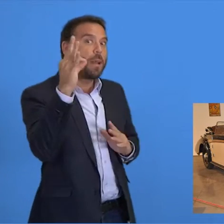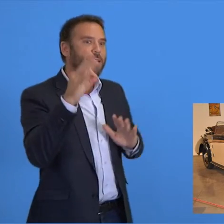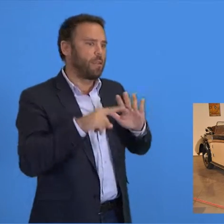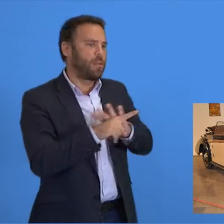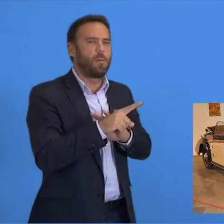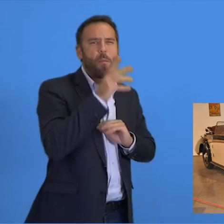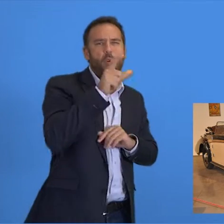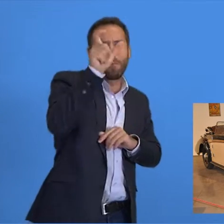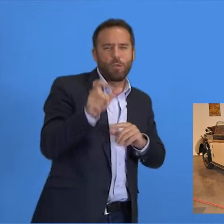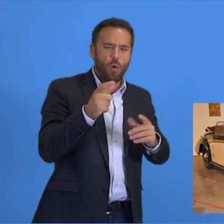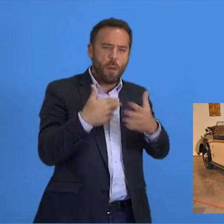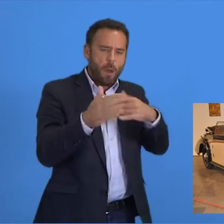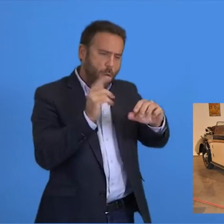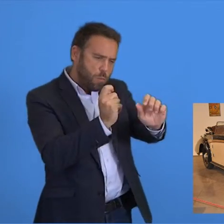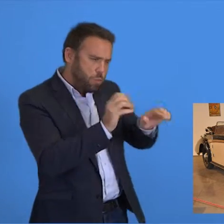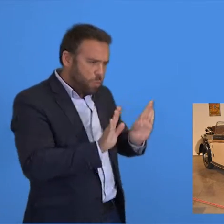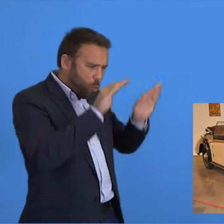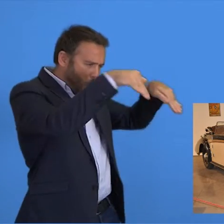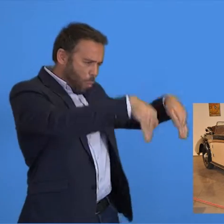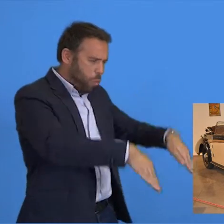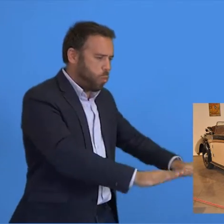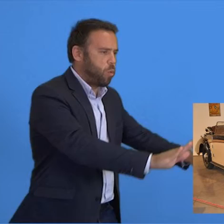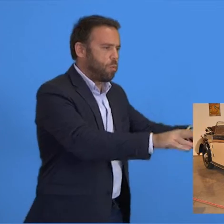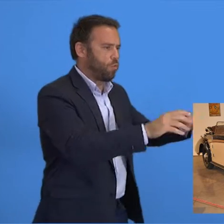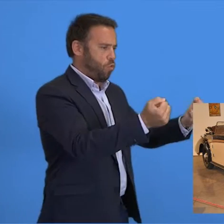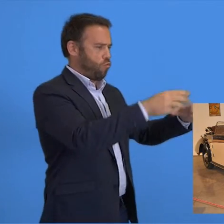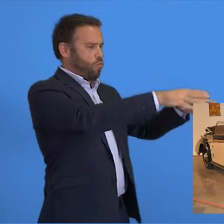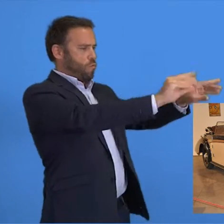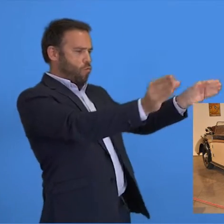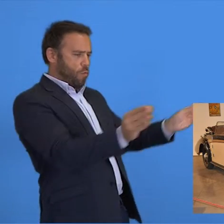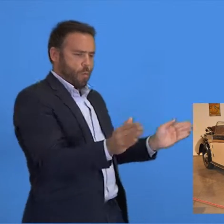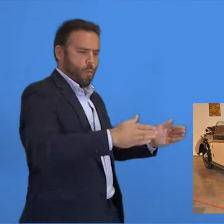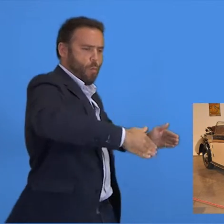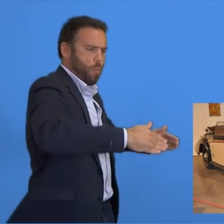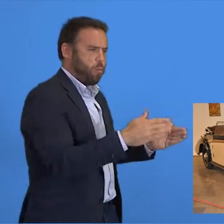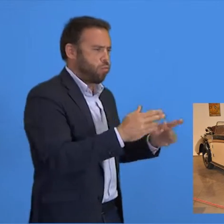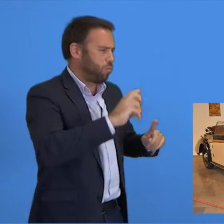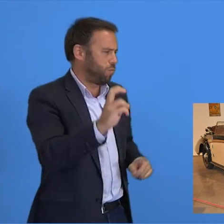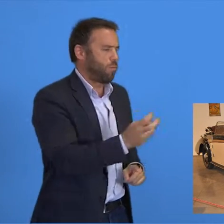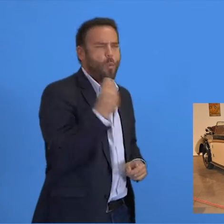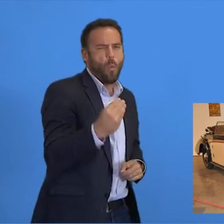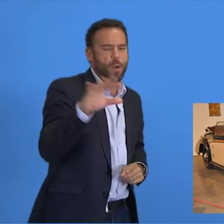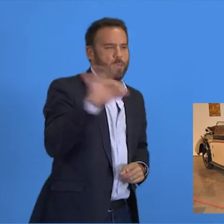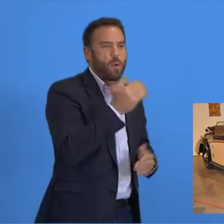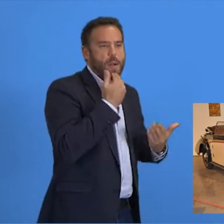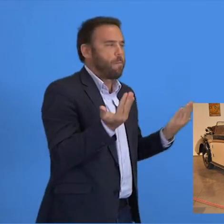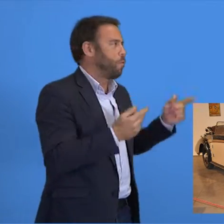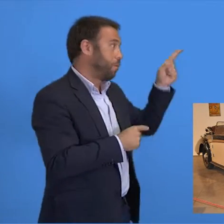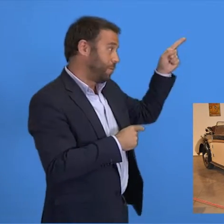evolucionó rápidamente y su apogeo llegó Durante los años 20 trabajando con los mejores carroceros en la talla de letoaner